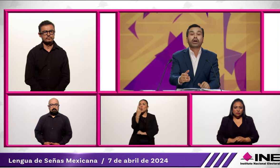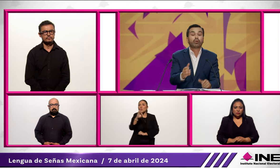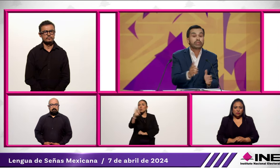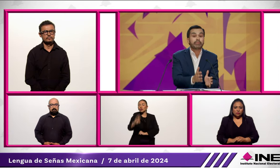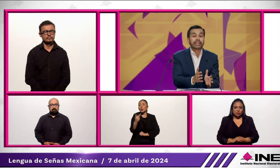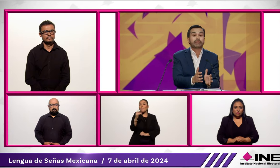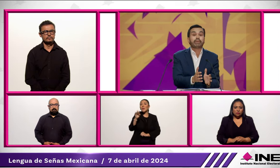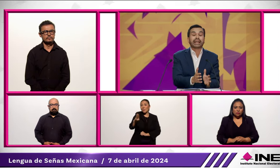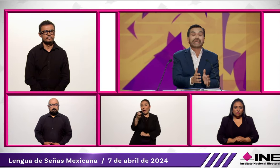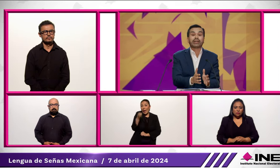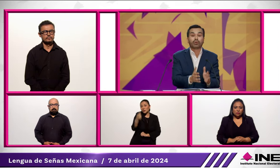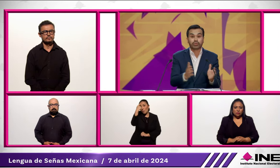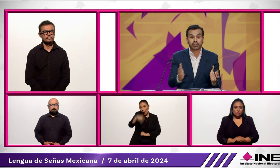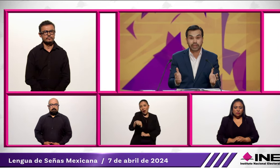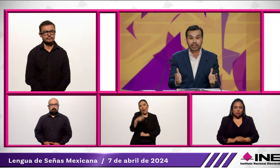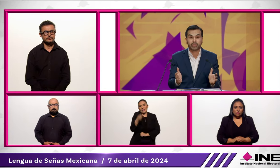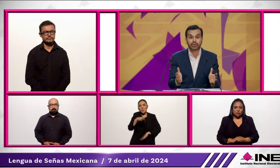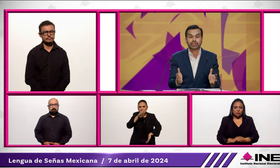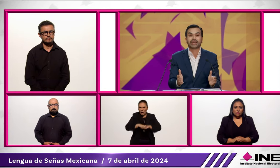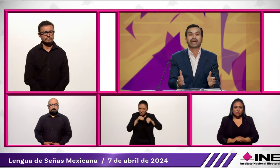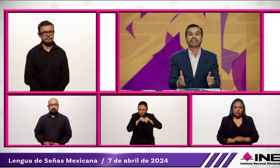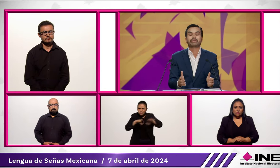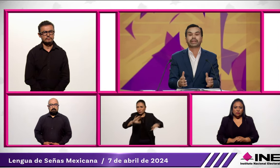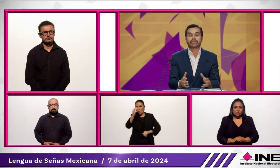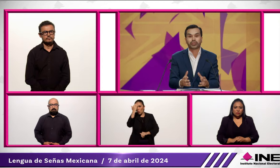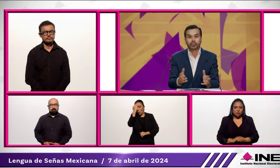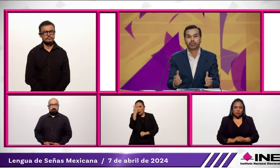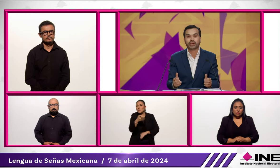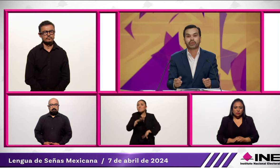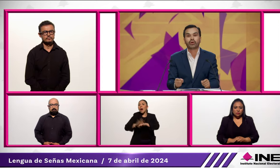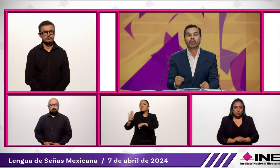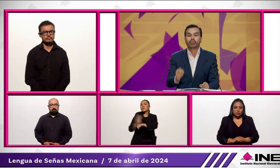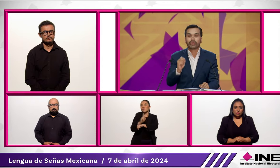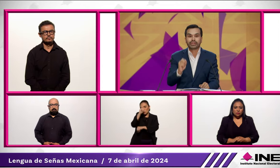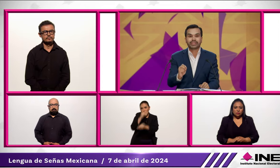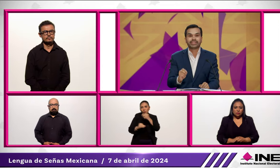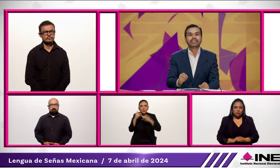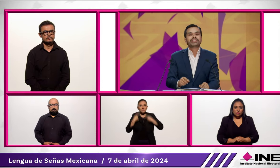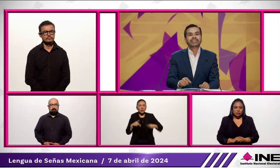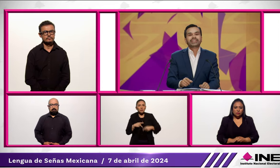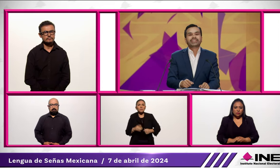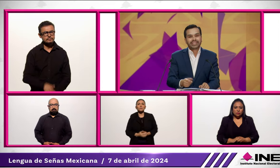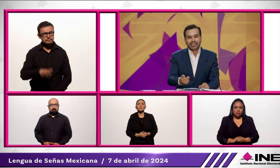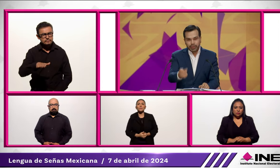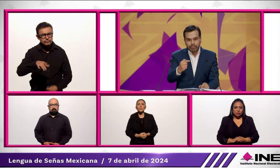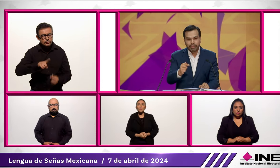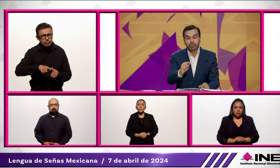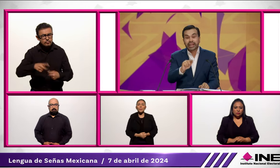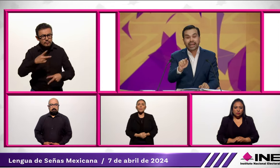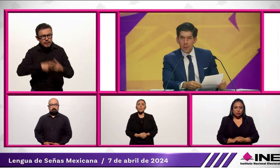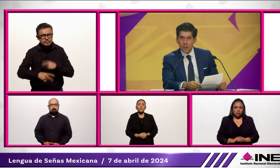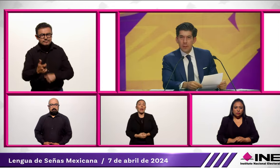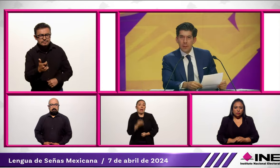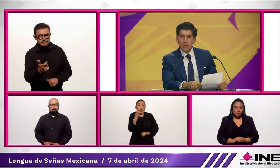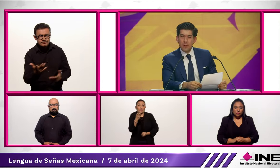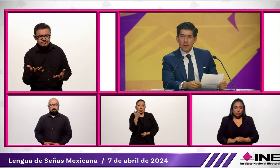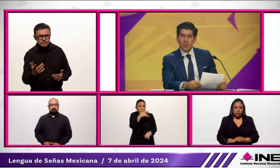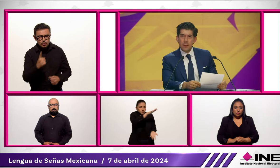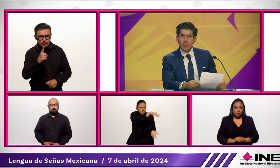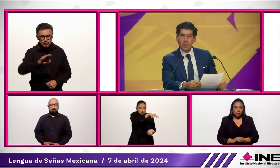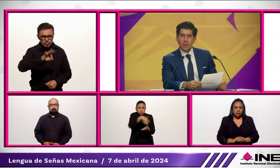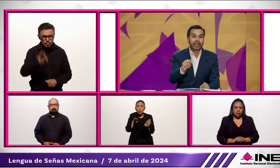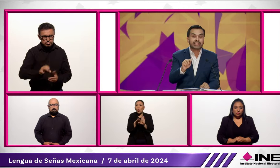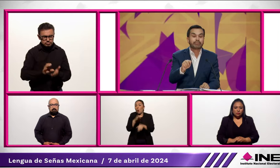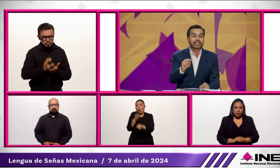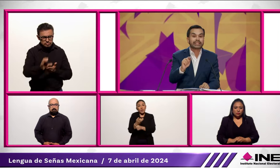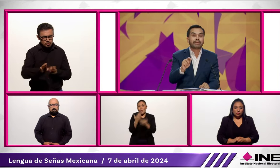PIB justamente para que el conocimiento sea de beneficio público. ¿De dónde sacaría? ¿Cómo llegaría ese 1%? Vamos a recaudar lo que hoy no se recauda,